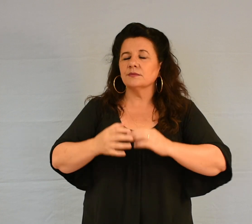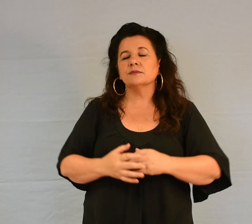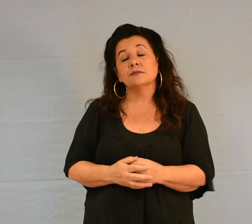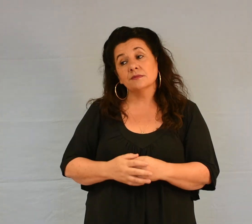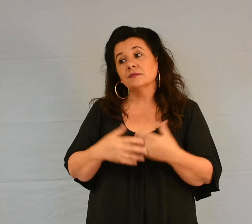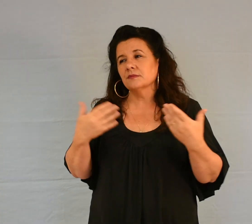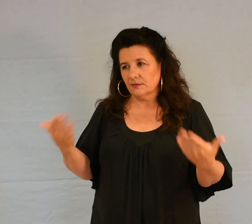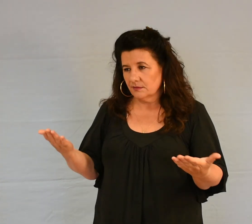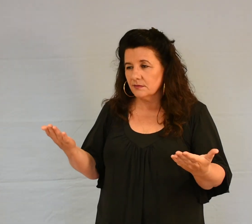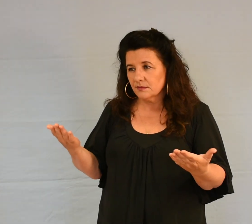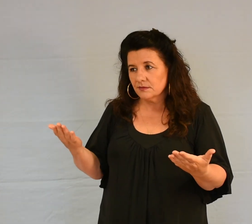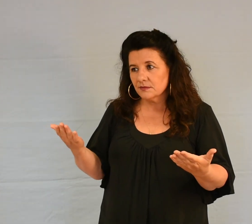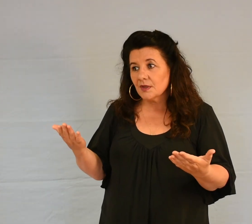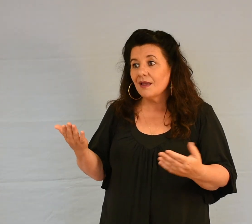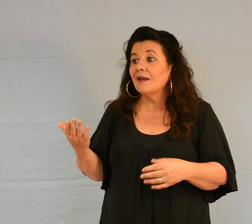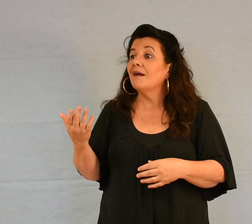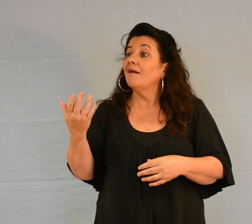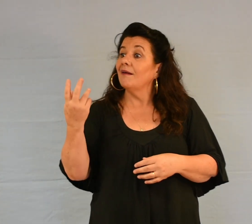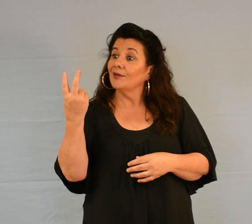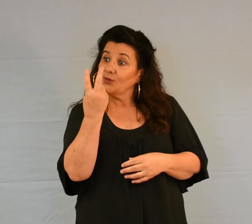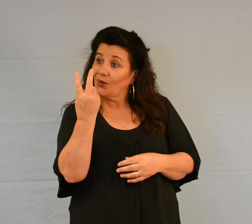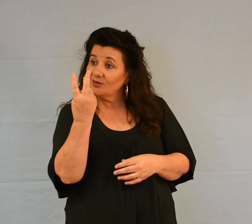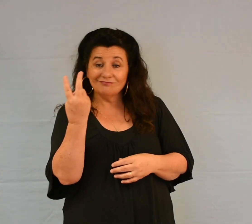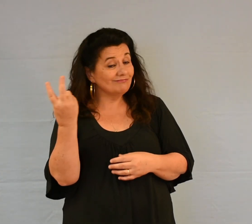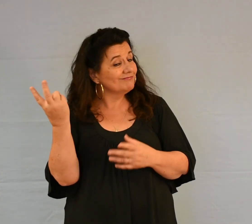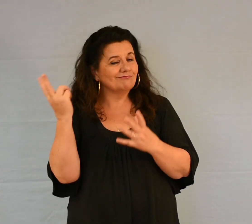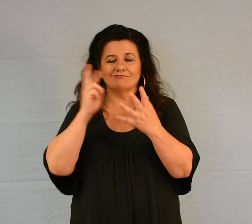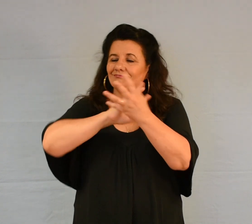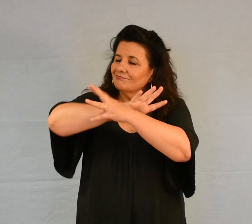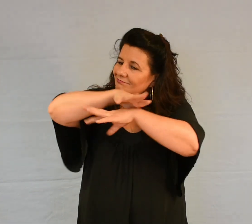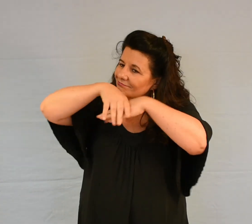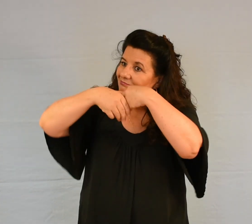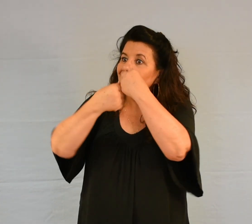Ainsi, ils ne sont plus deux, mais une seule chair.